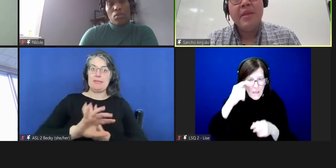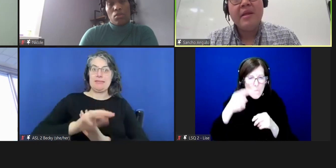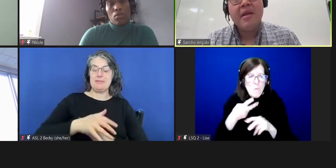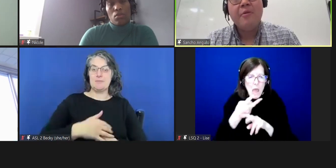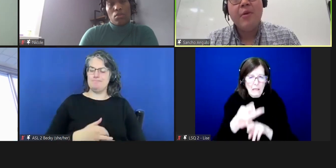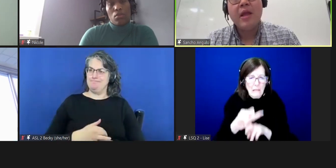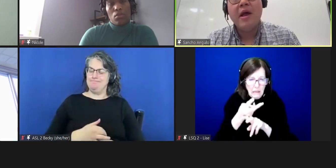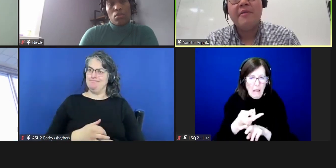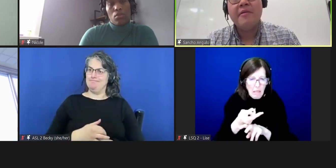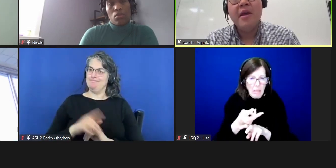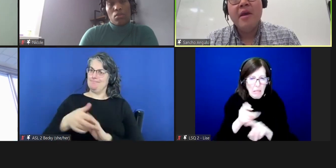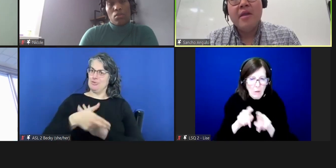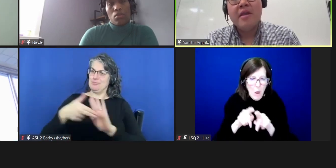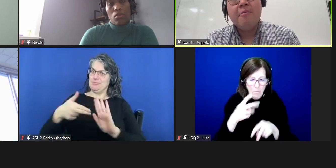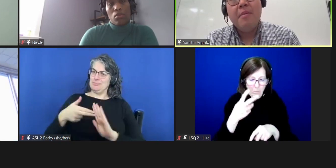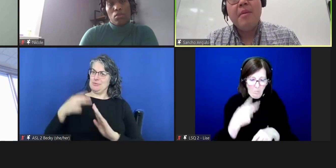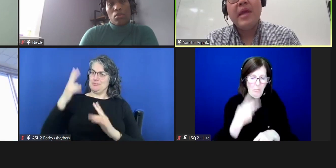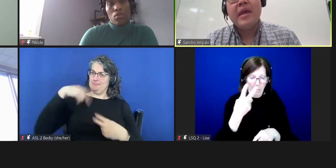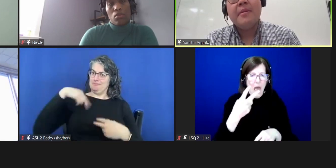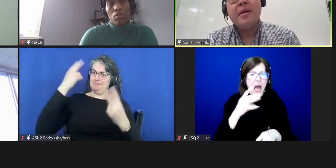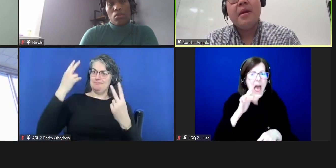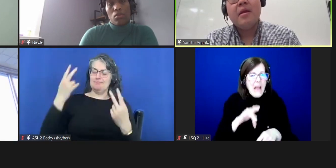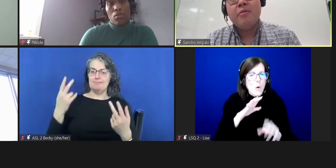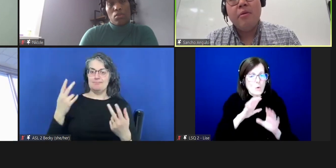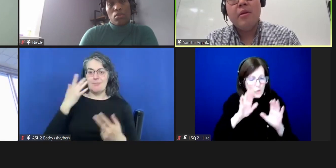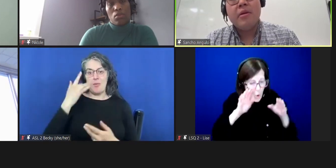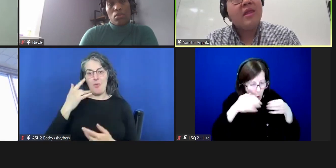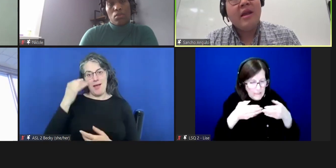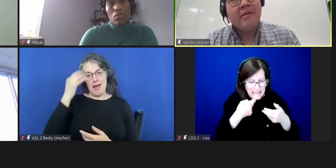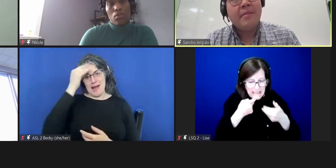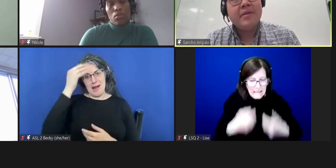autistique. Et donc, je me suis dit